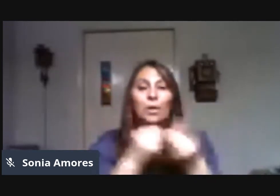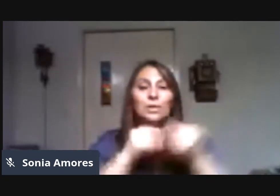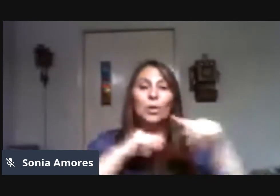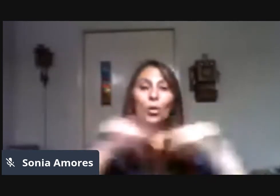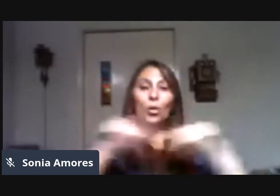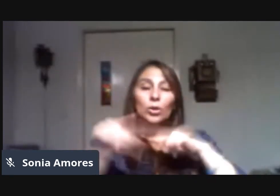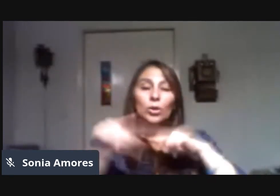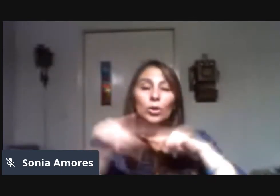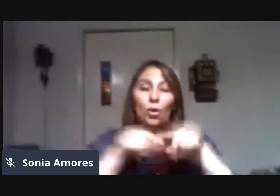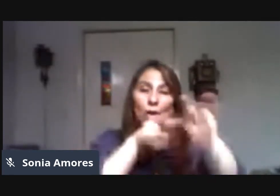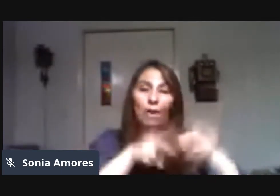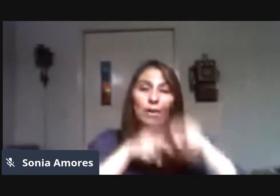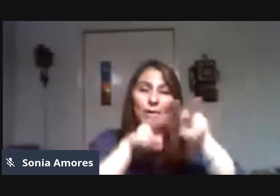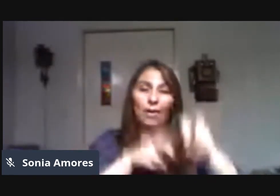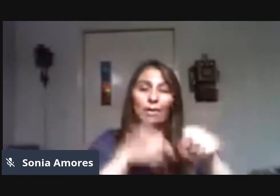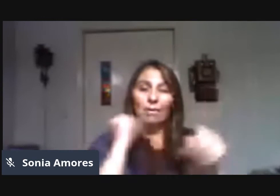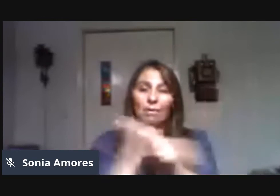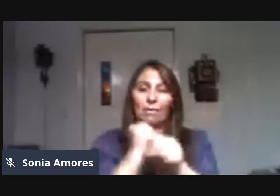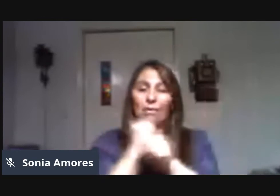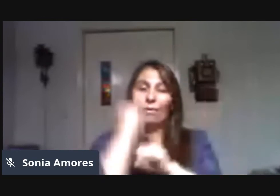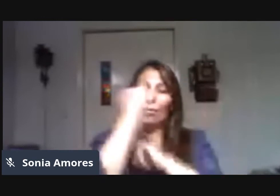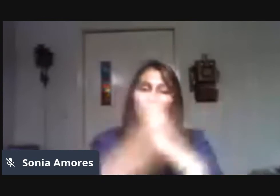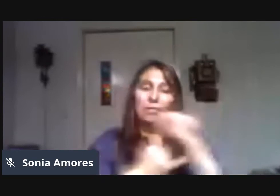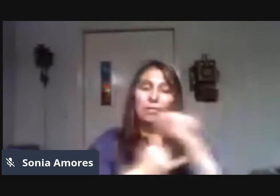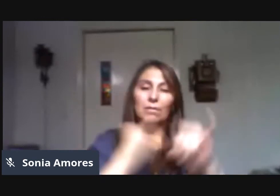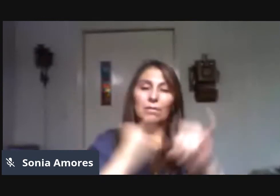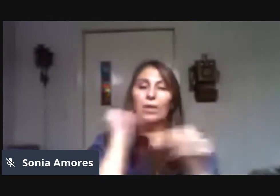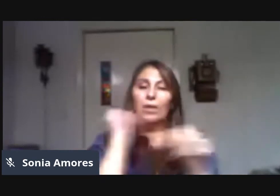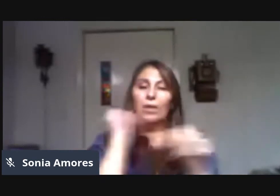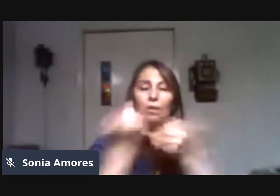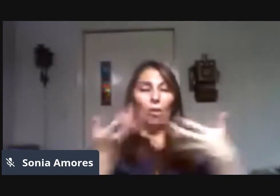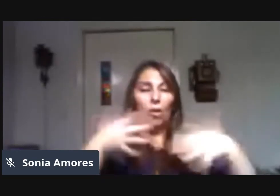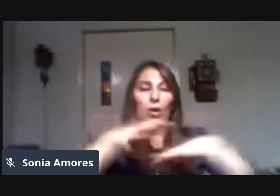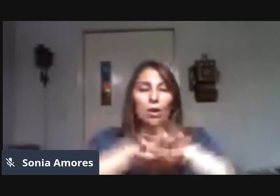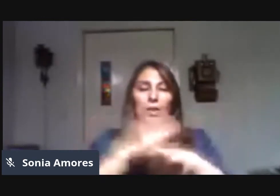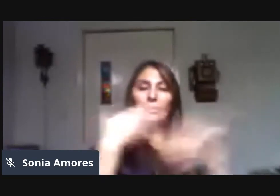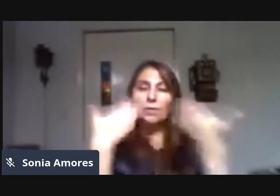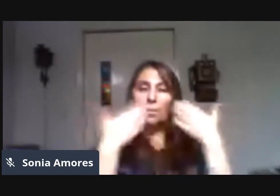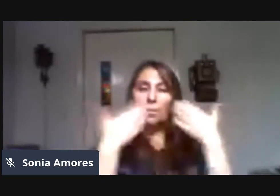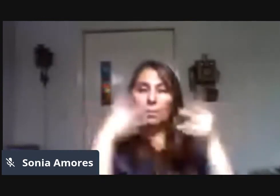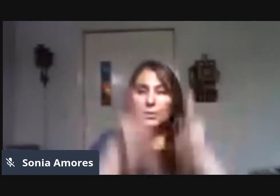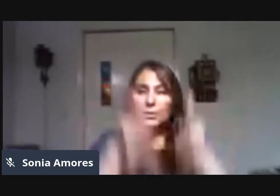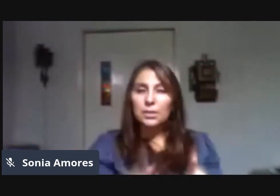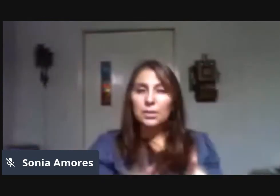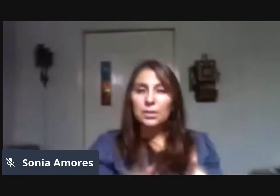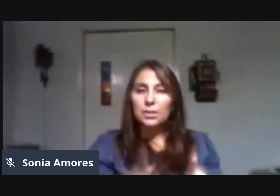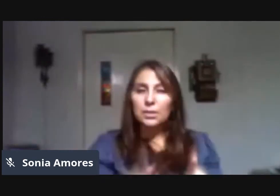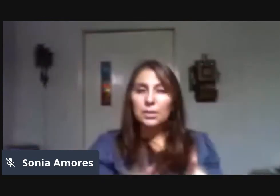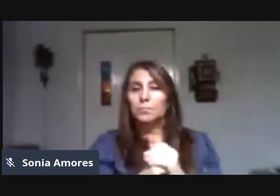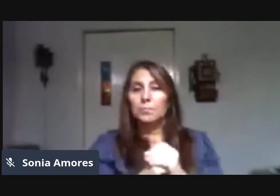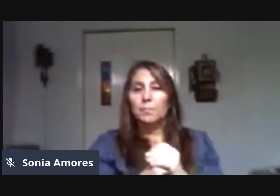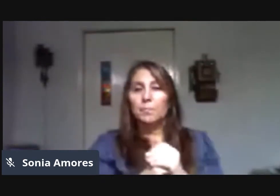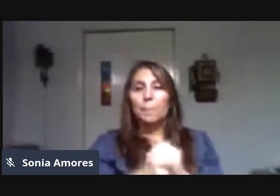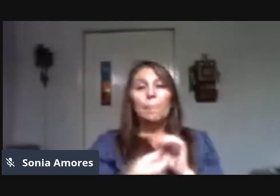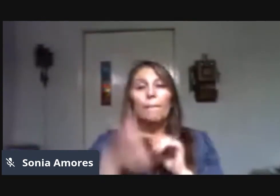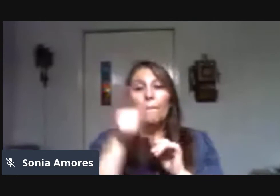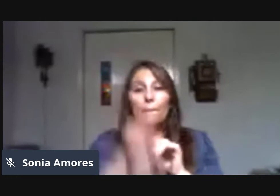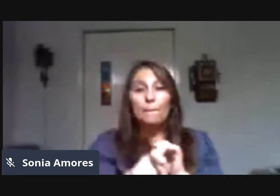alrededor del trabajo internacional y el trabajo de redes de campesinos. Y